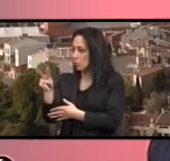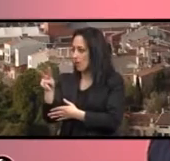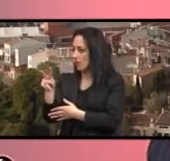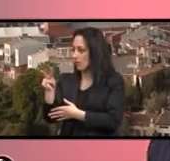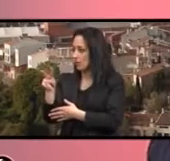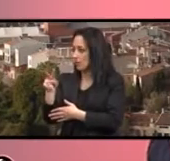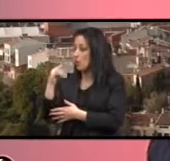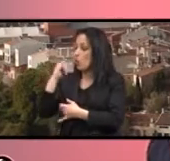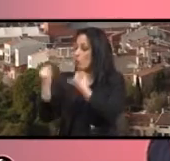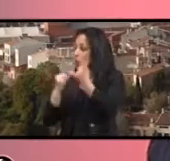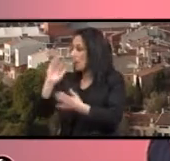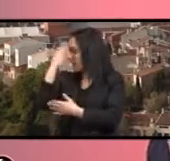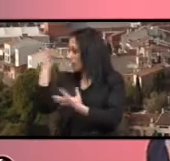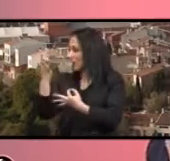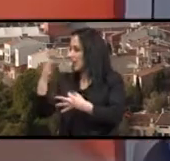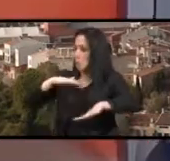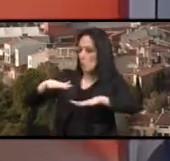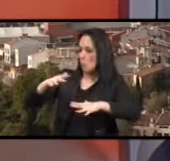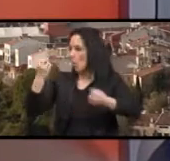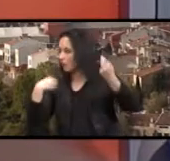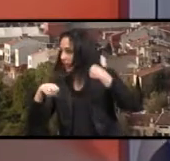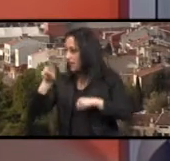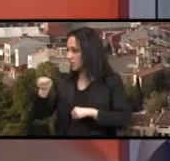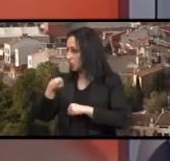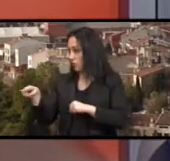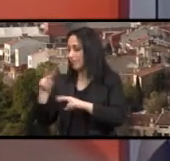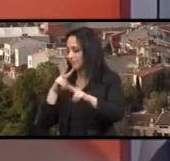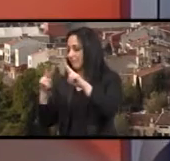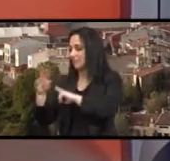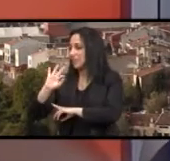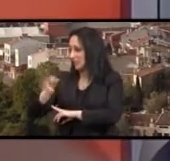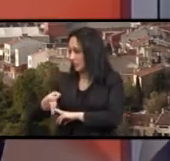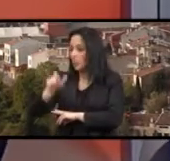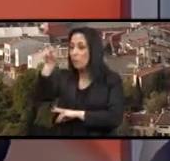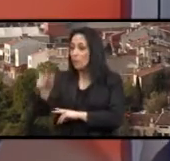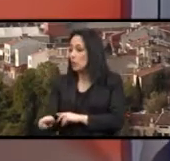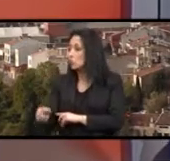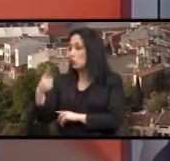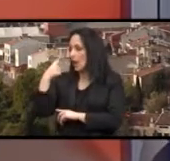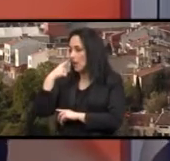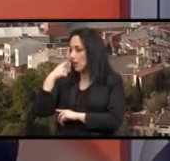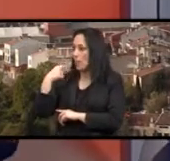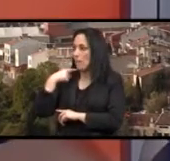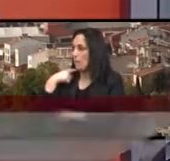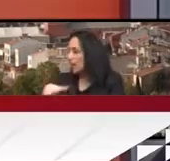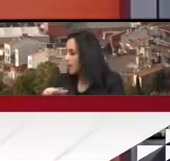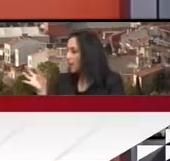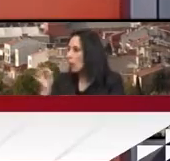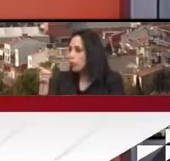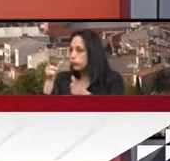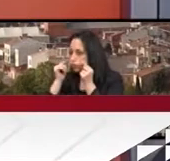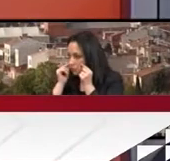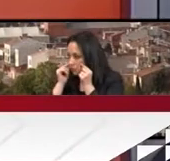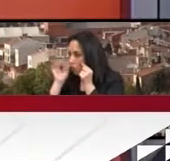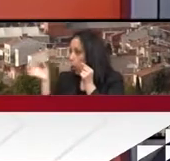Explica'ns, Oriol. Bueno, evidentment, una persona que per la visió o que ve ja, que el transcurs de la vida ja